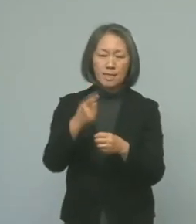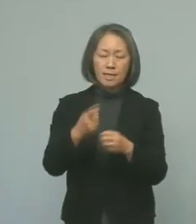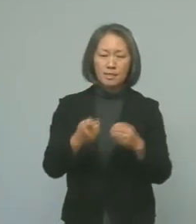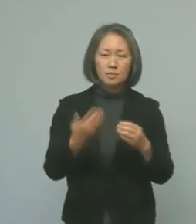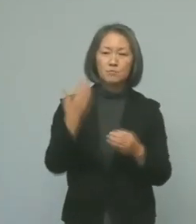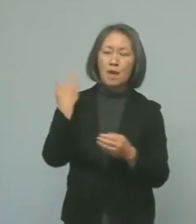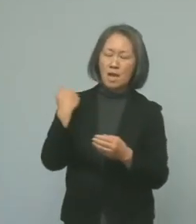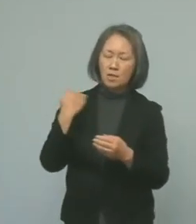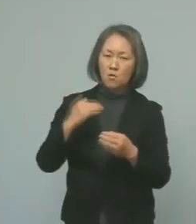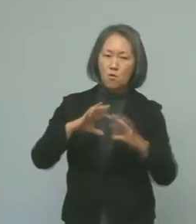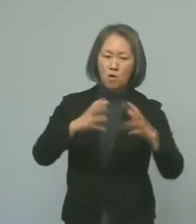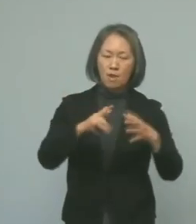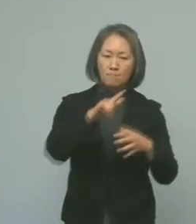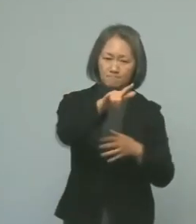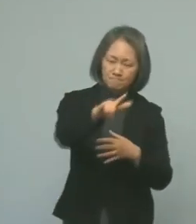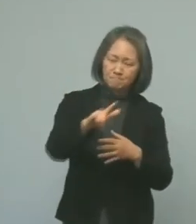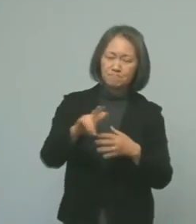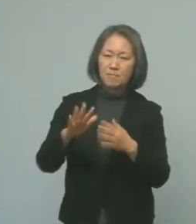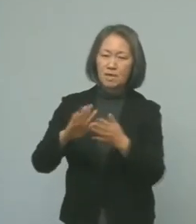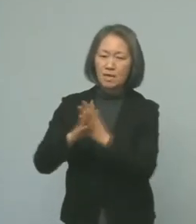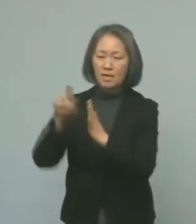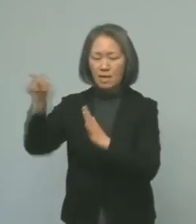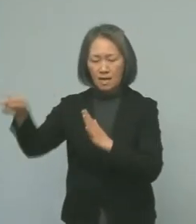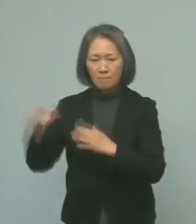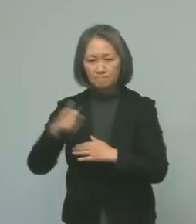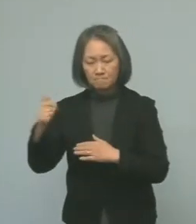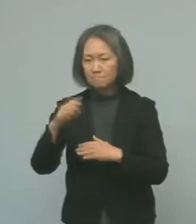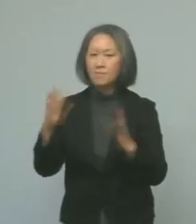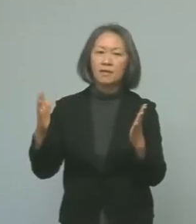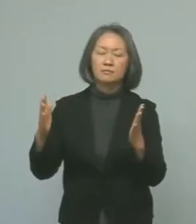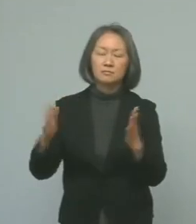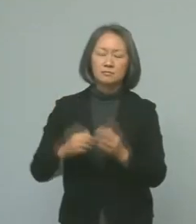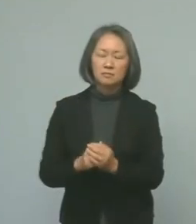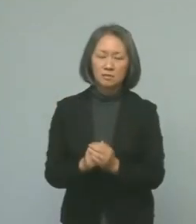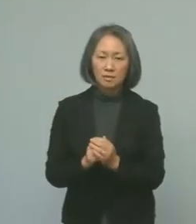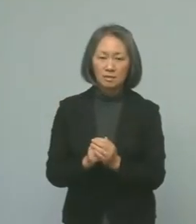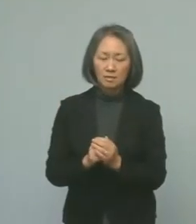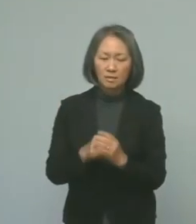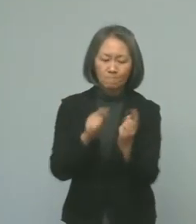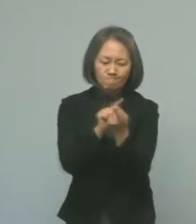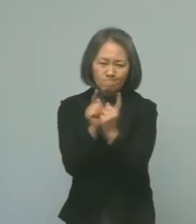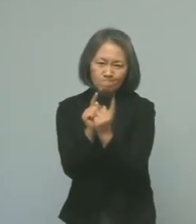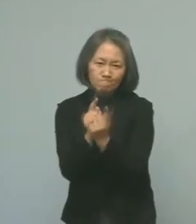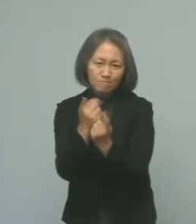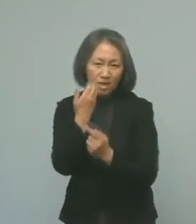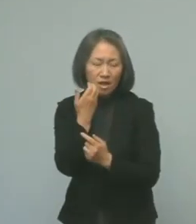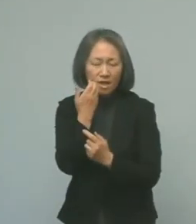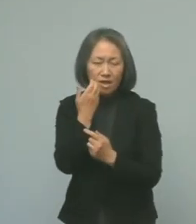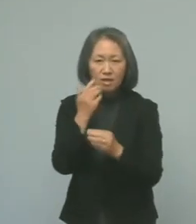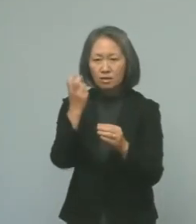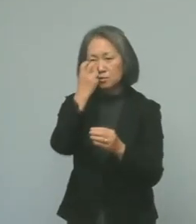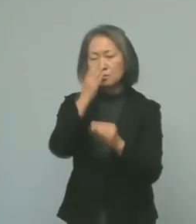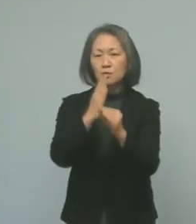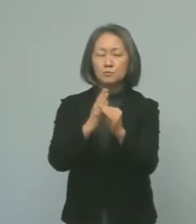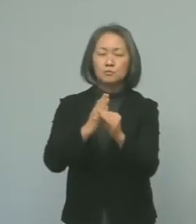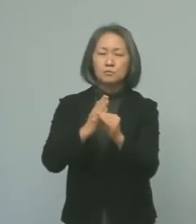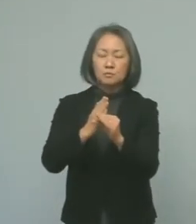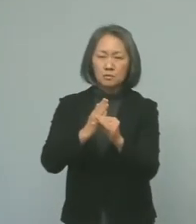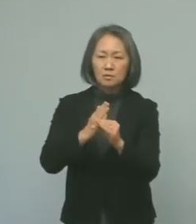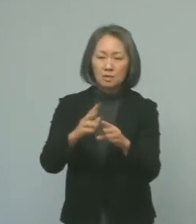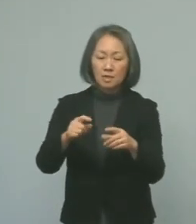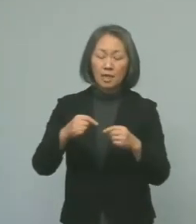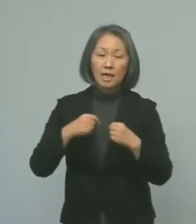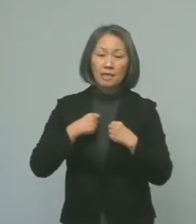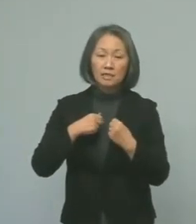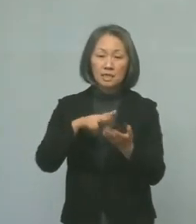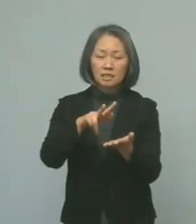はありません。濃厚接触者につきましては現在調査中です。感染症指定医